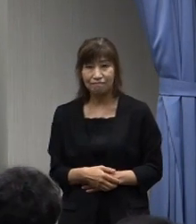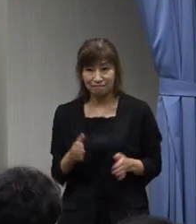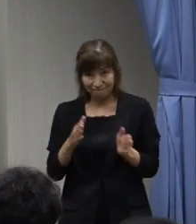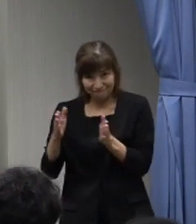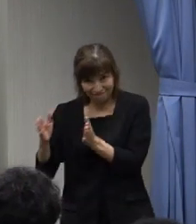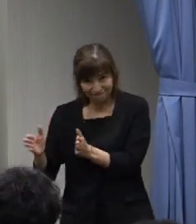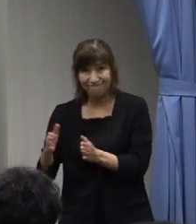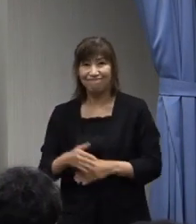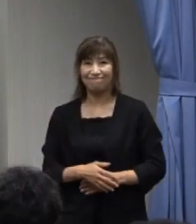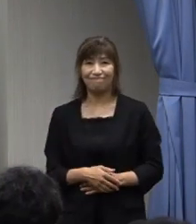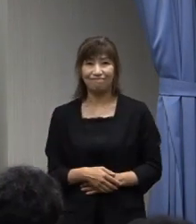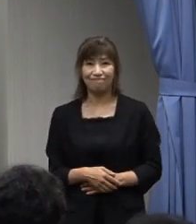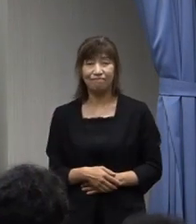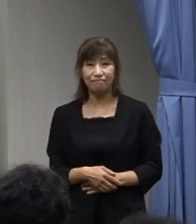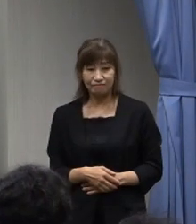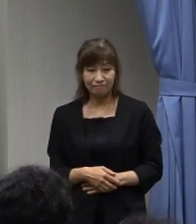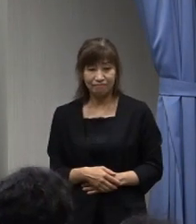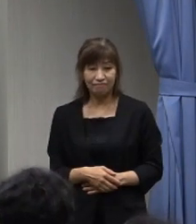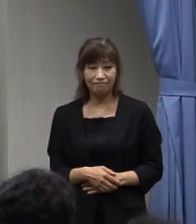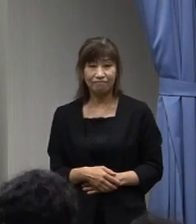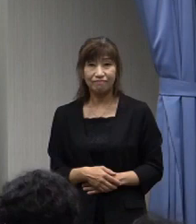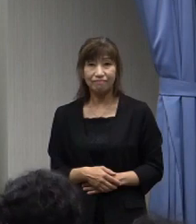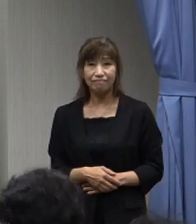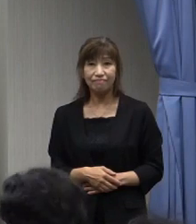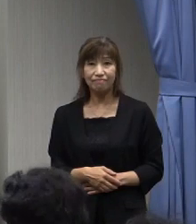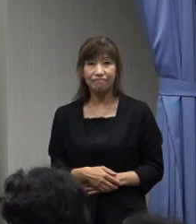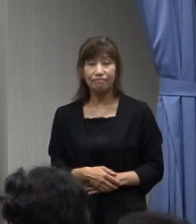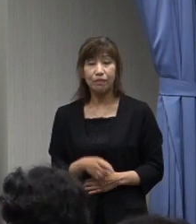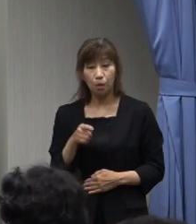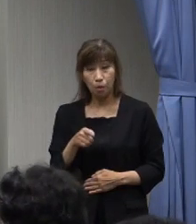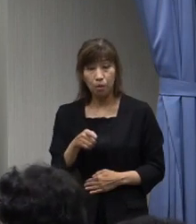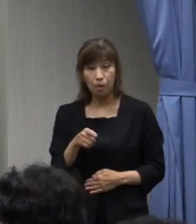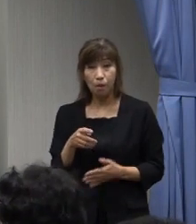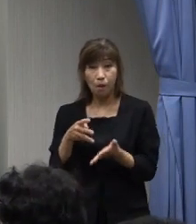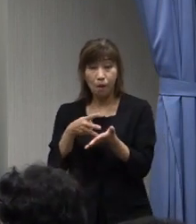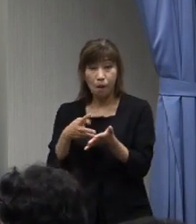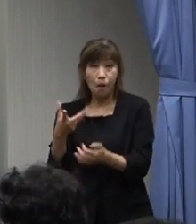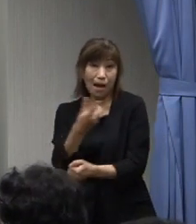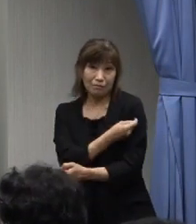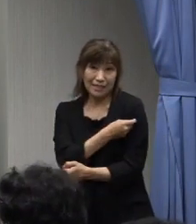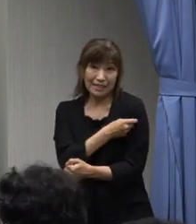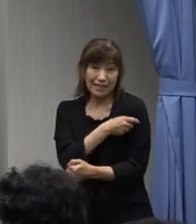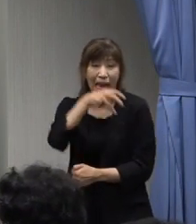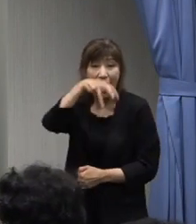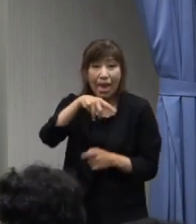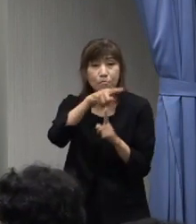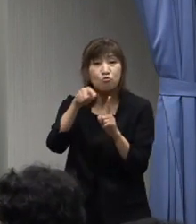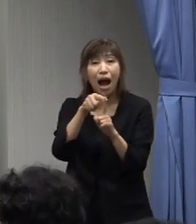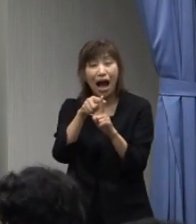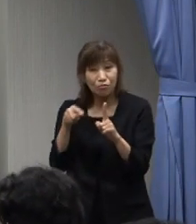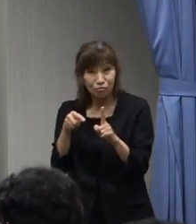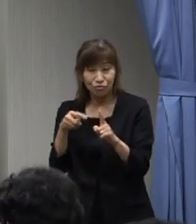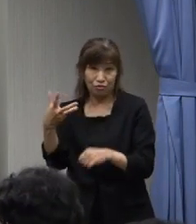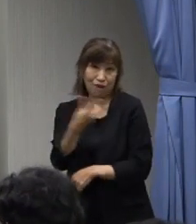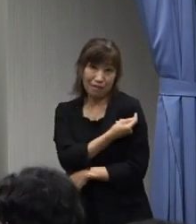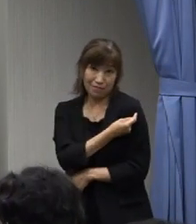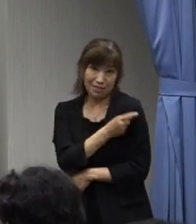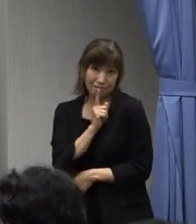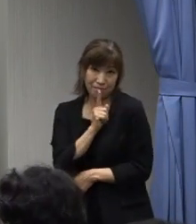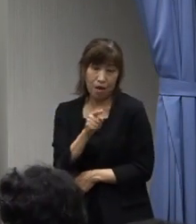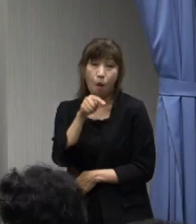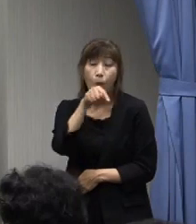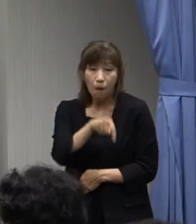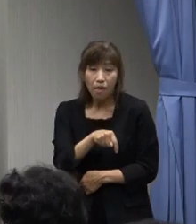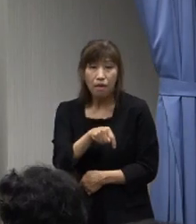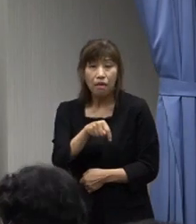。そして戻ってもらって、このワクチン、 MR ワクチンについて、 MR ワクチンが接種できる医療機関